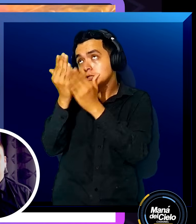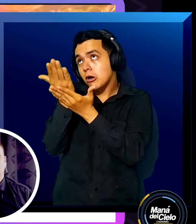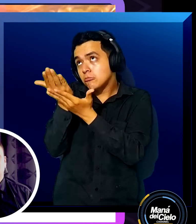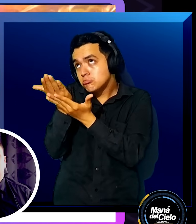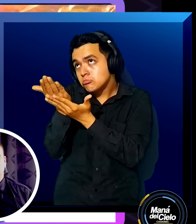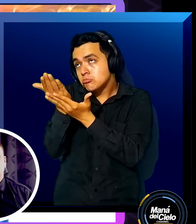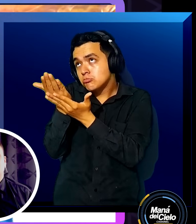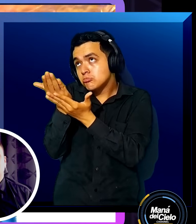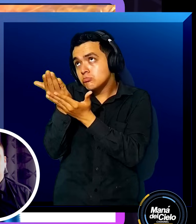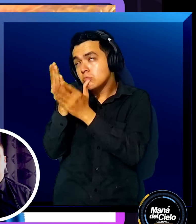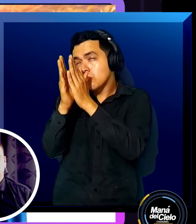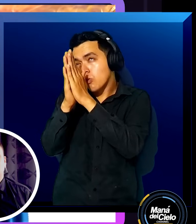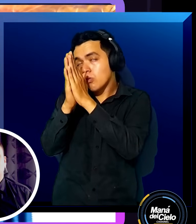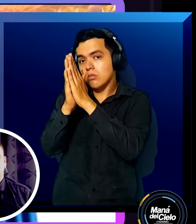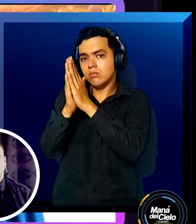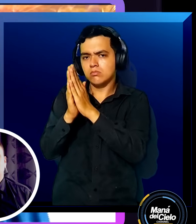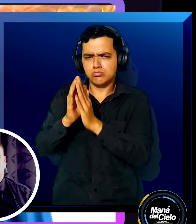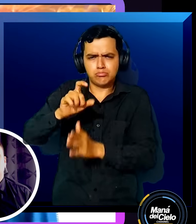¿Sabes?